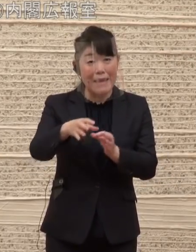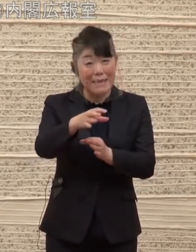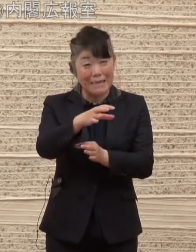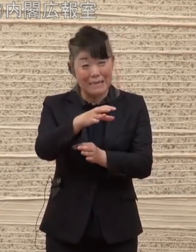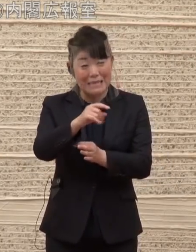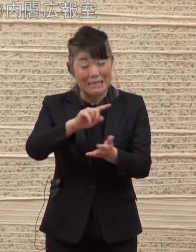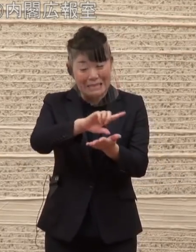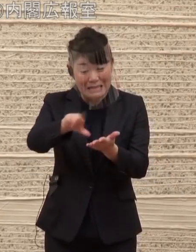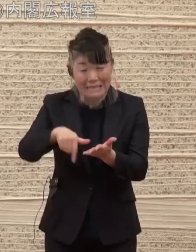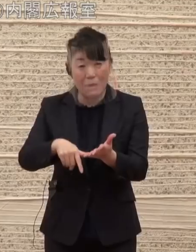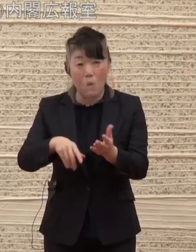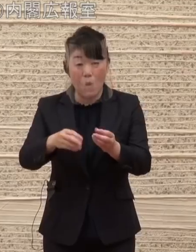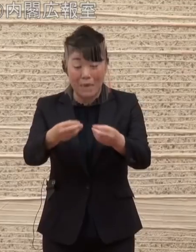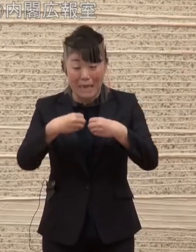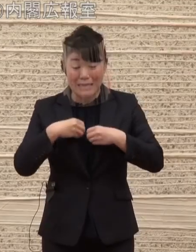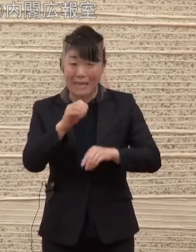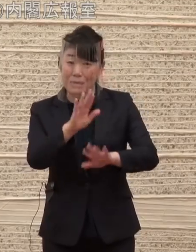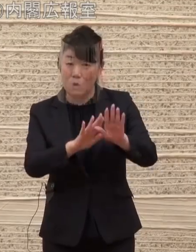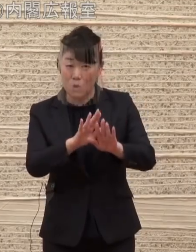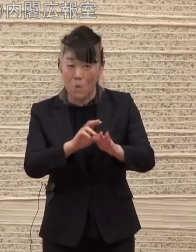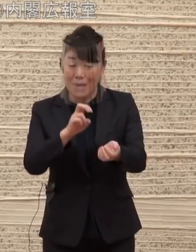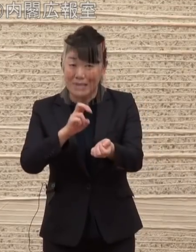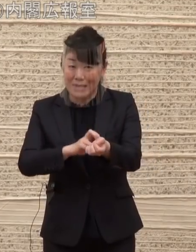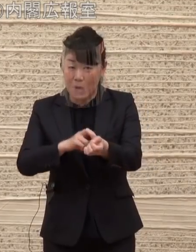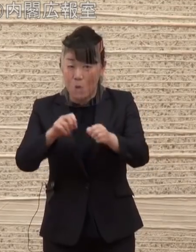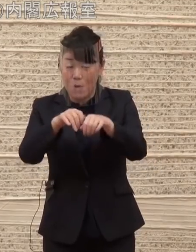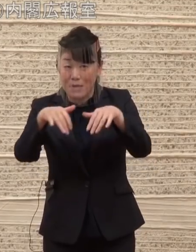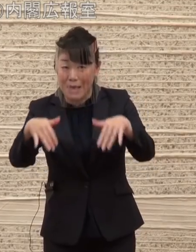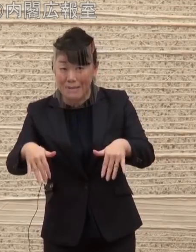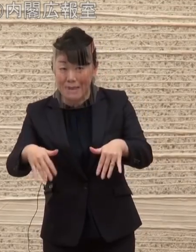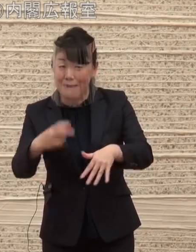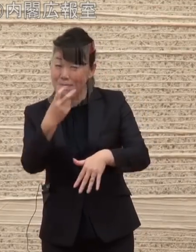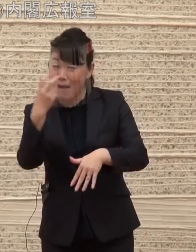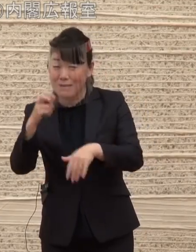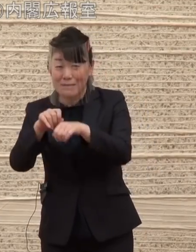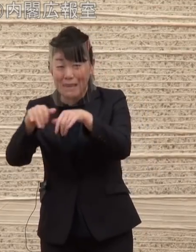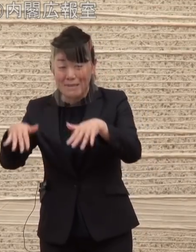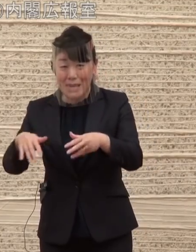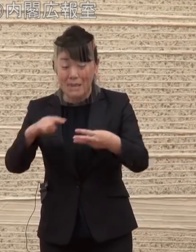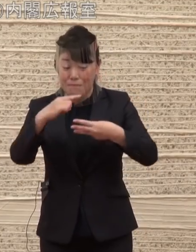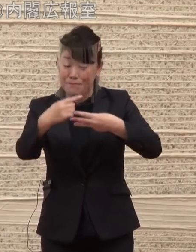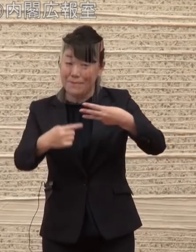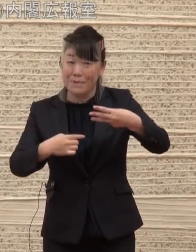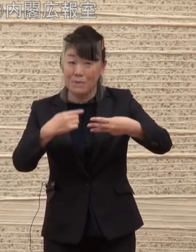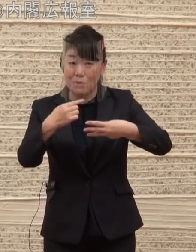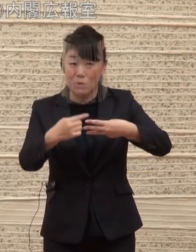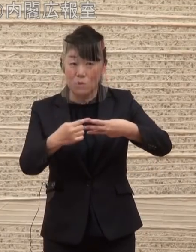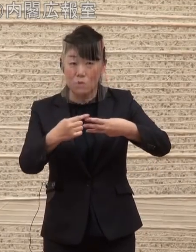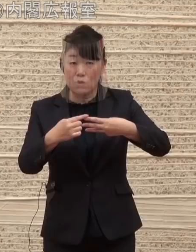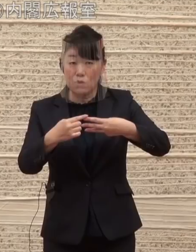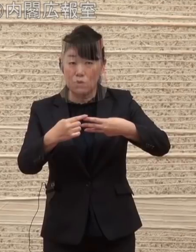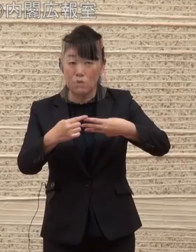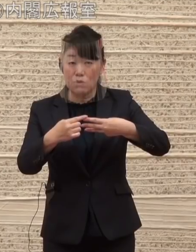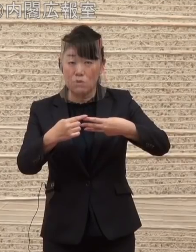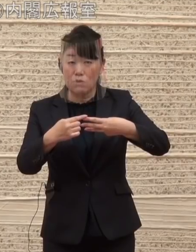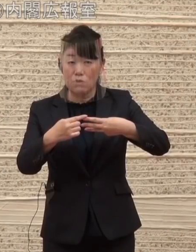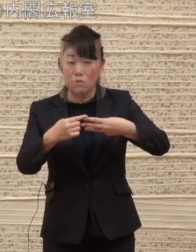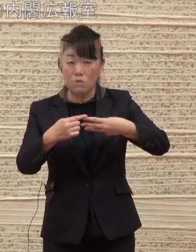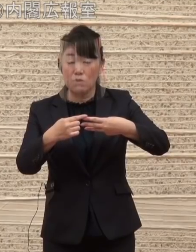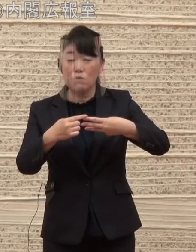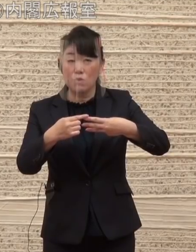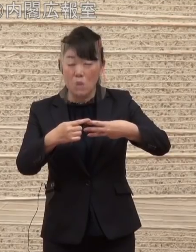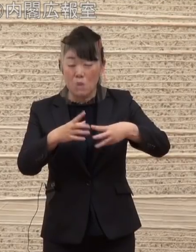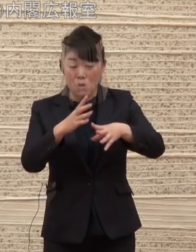状況そして医療提供体制監視体制この三つの基準要素に